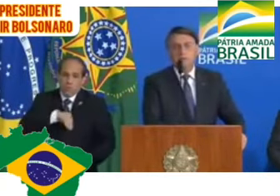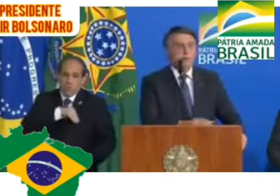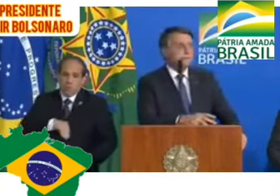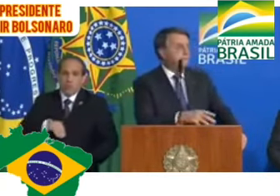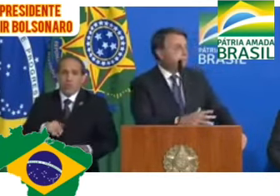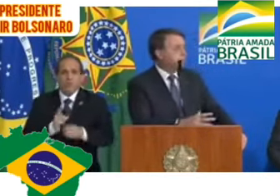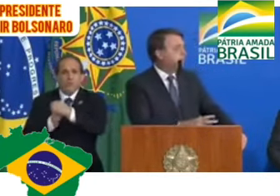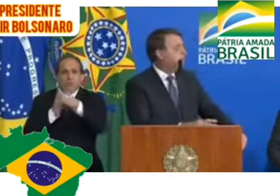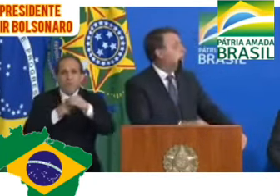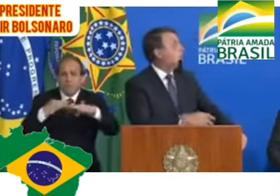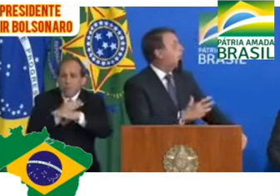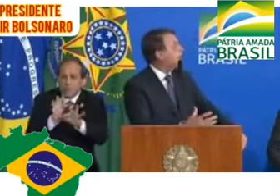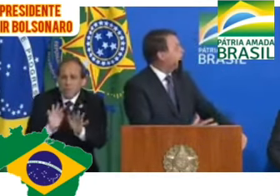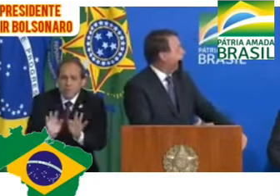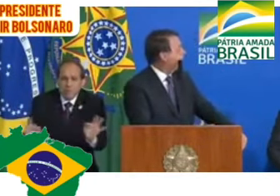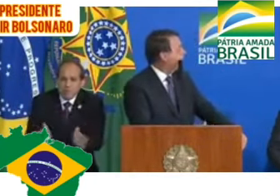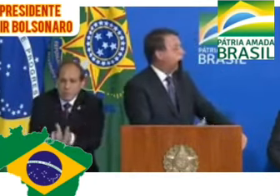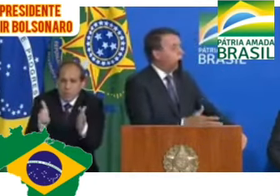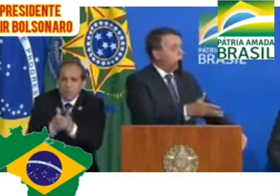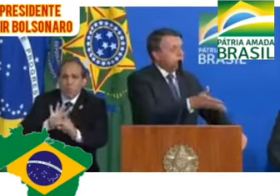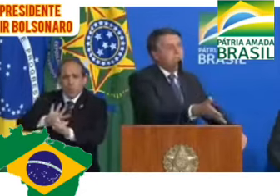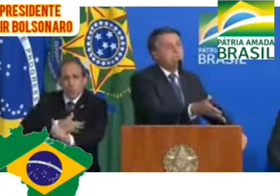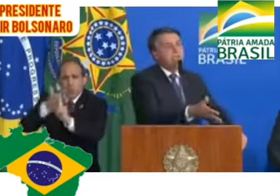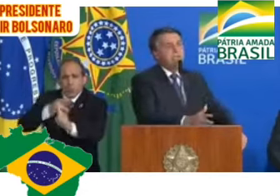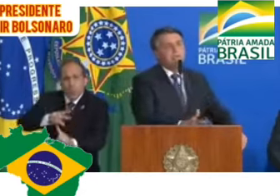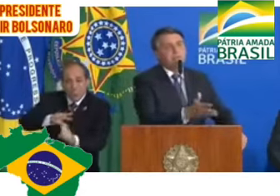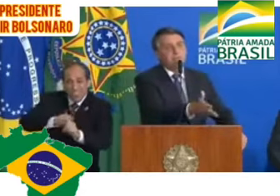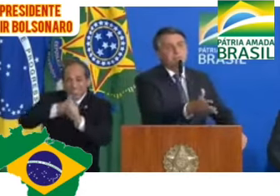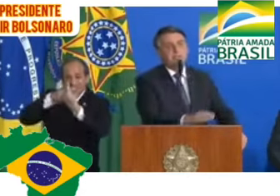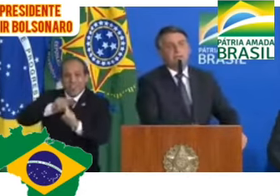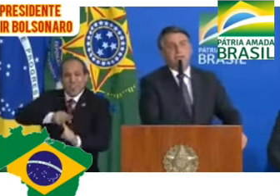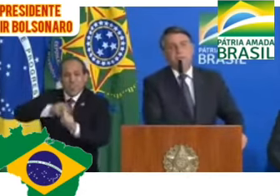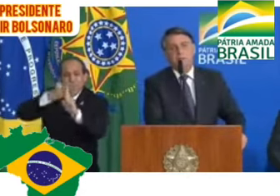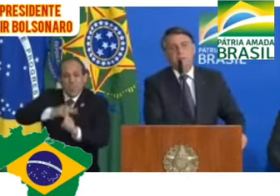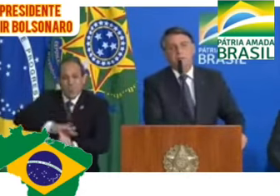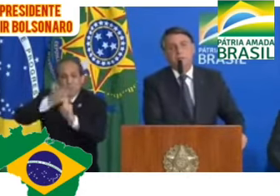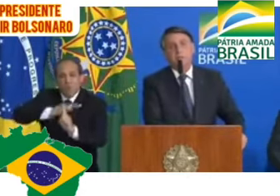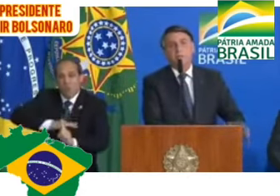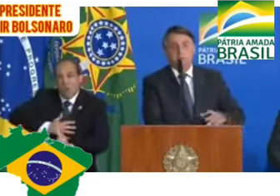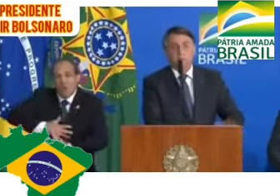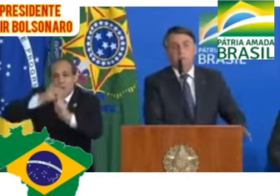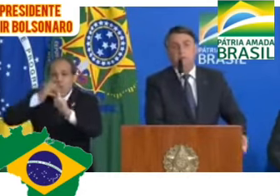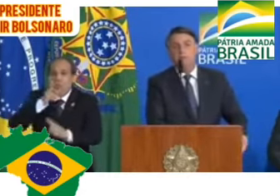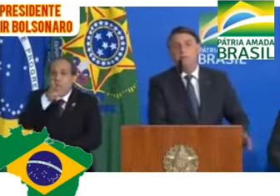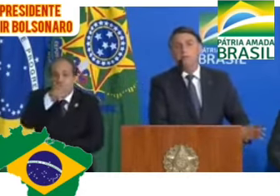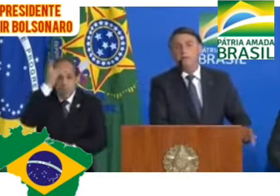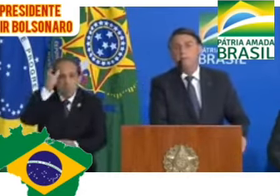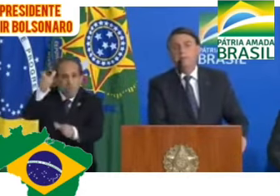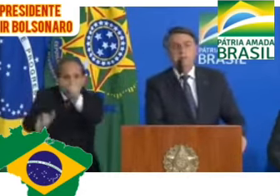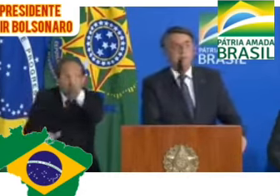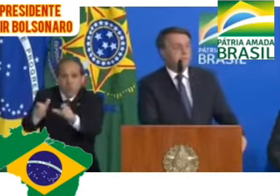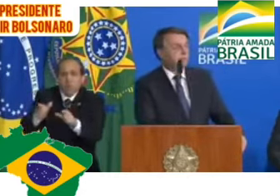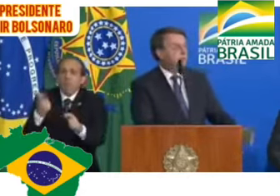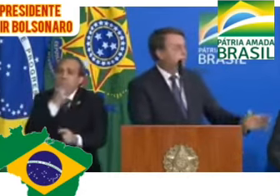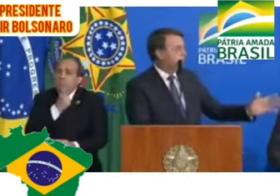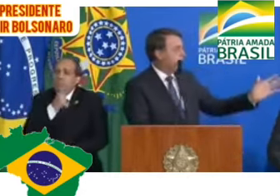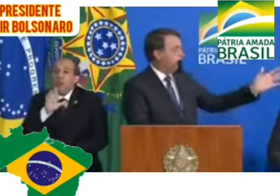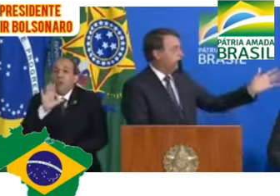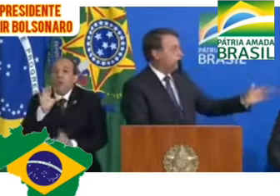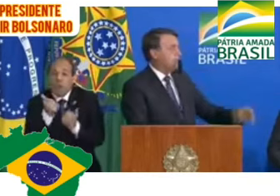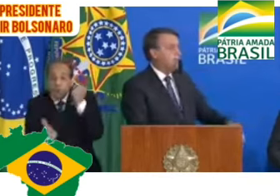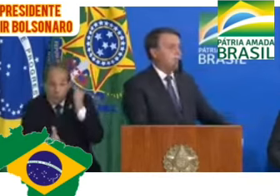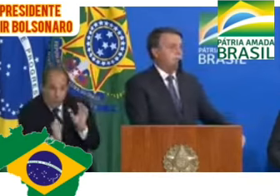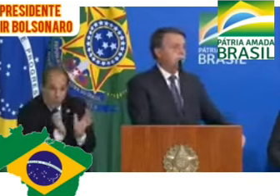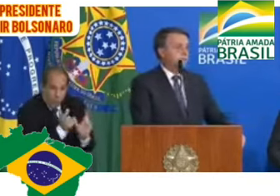pobres, chegou a triplicar, quadruplicar o dinheiro que chegava na ponta da linha do município. Mas isso tudo, não apenas a equipe